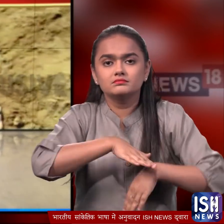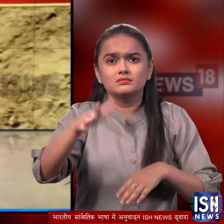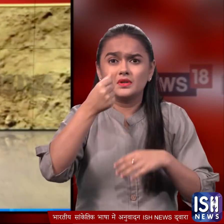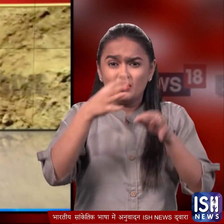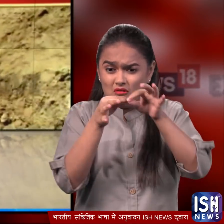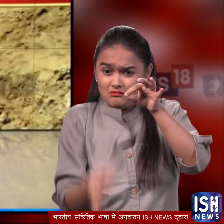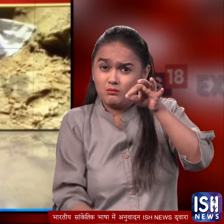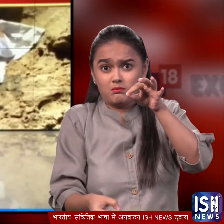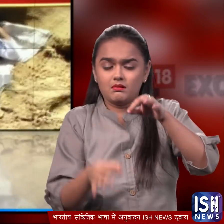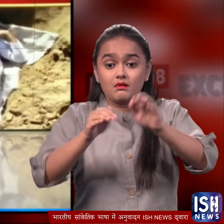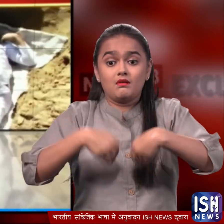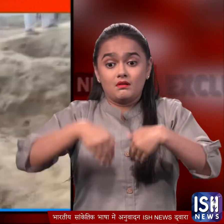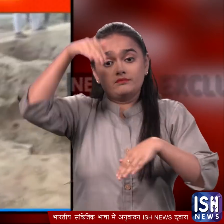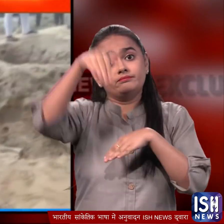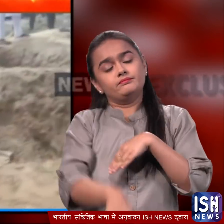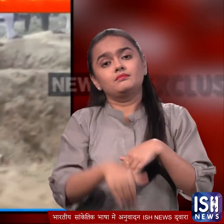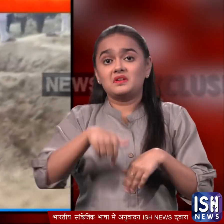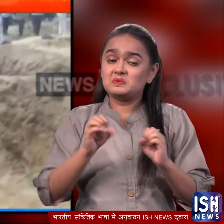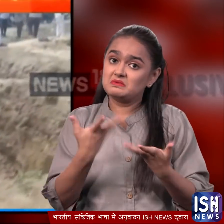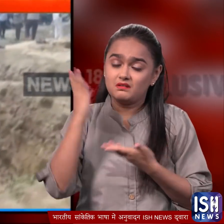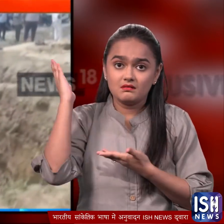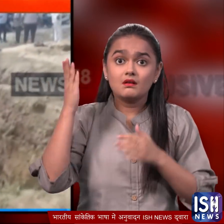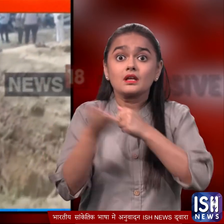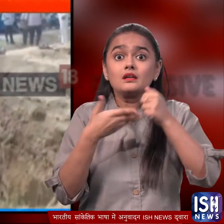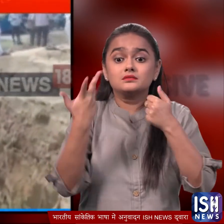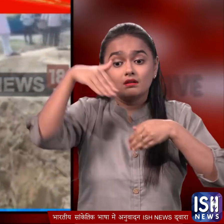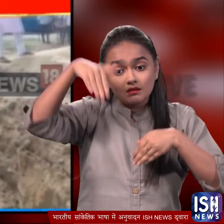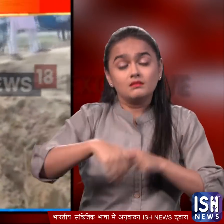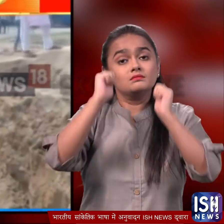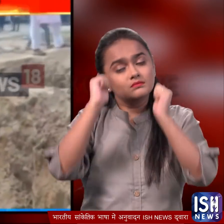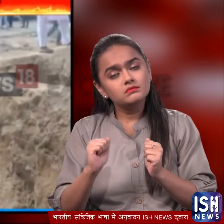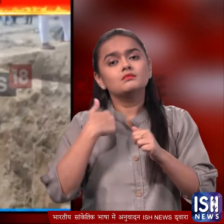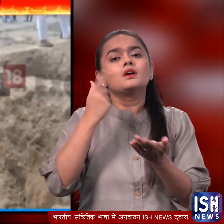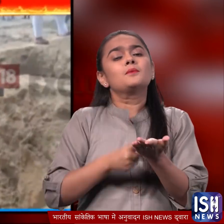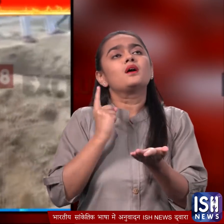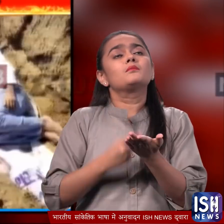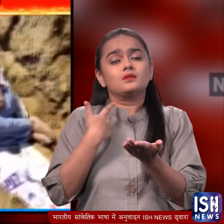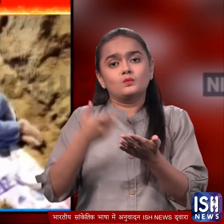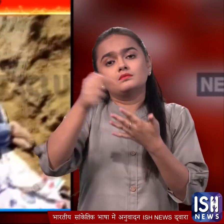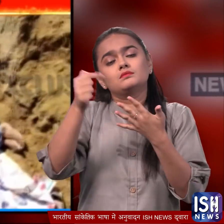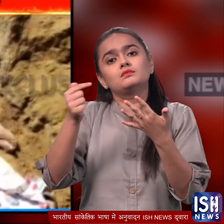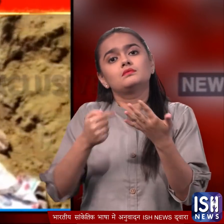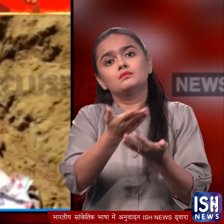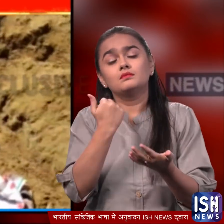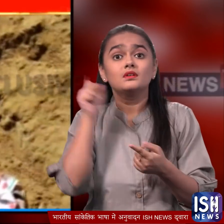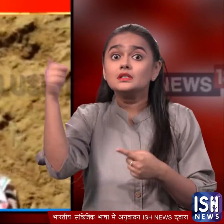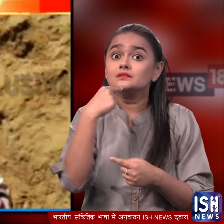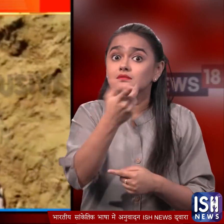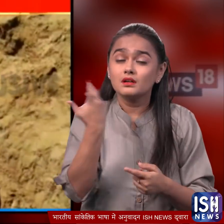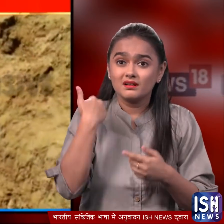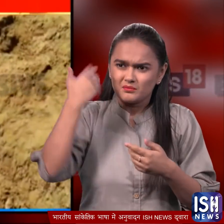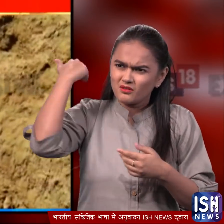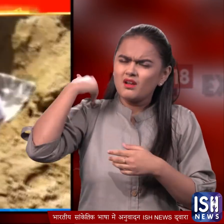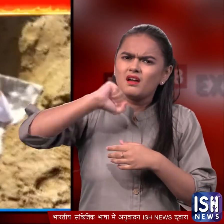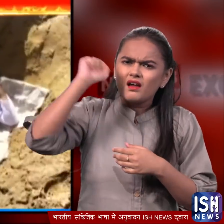फीट गहरे गड्ढे खोदे गए और फिर किसान उसी गड्ढे में बैठकर प्रशासन से मुआवजे की मांग करते नजर आए। उन लोगों ने आरोप लगाया कि कई बार